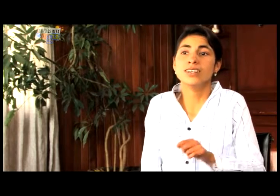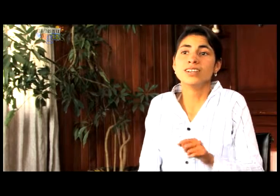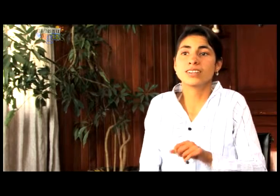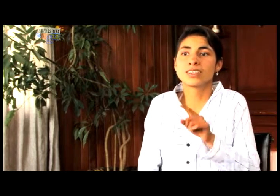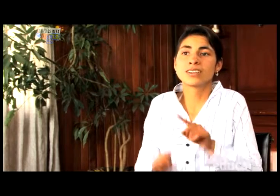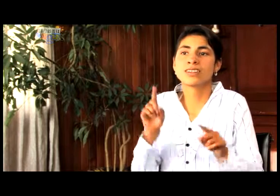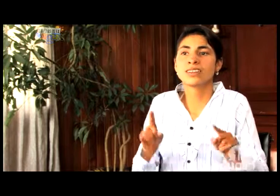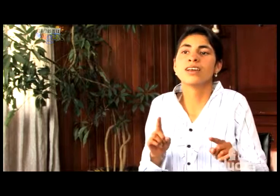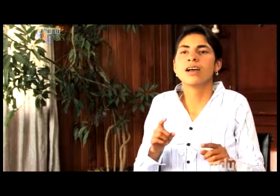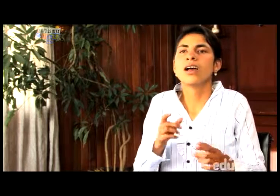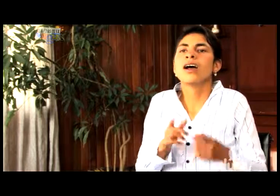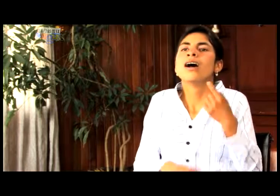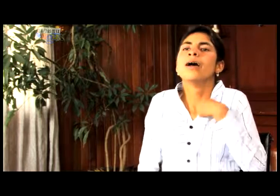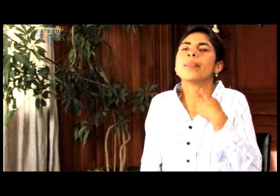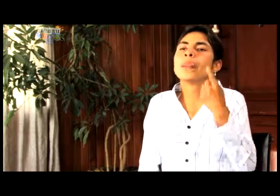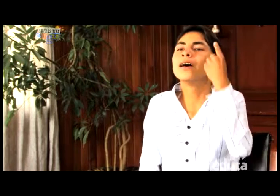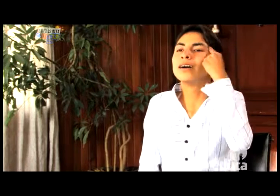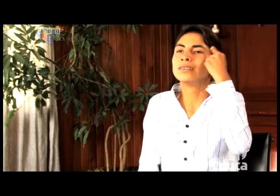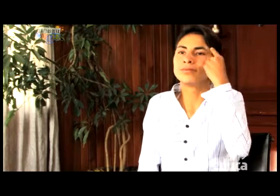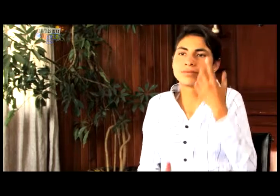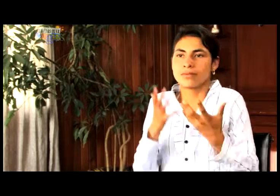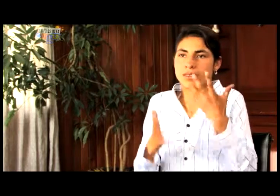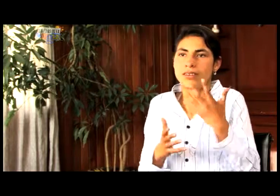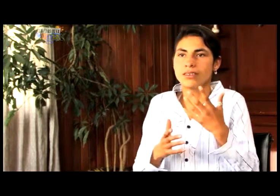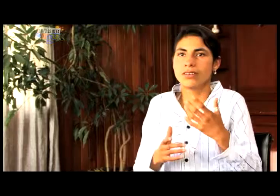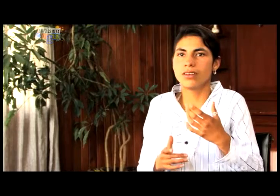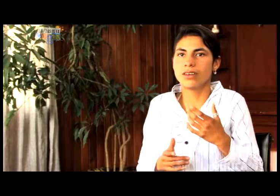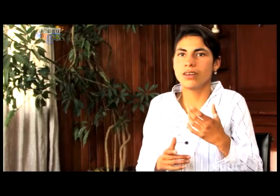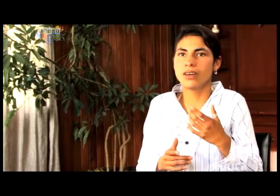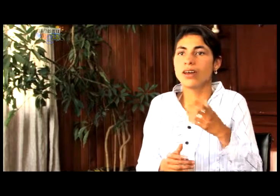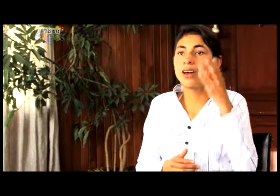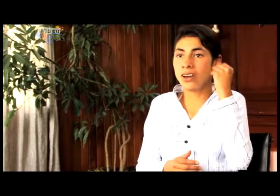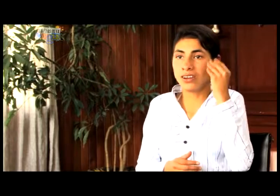Sí, yo recuerdo que pasaba entre sordos y oyentes.